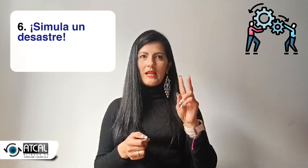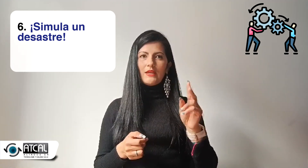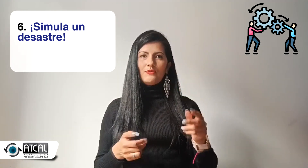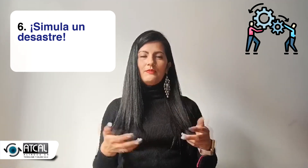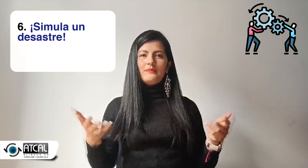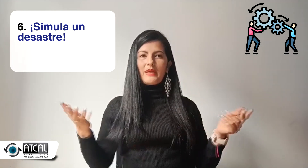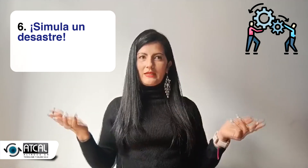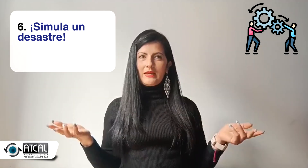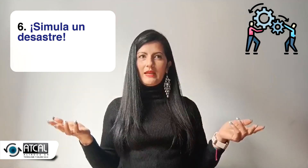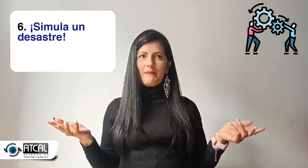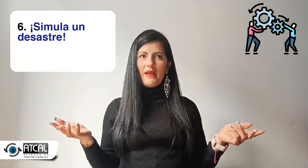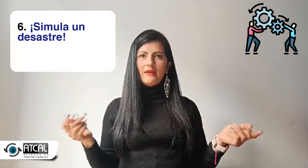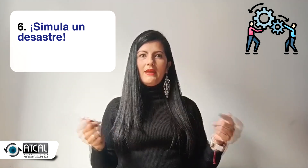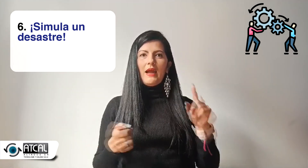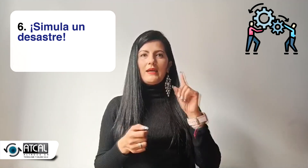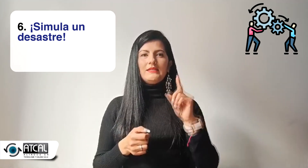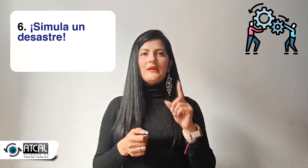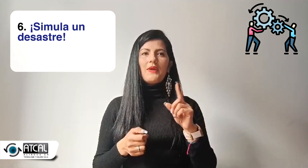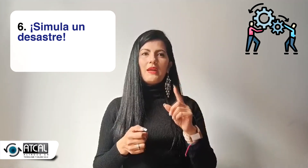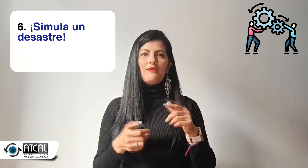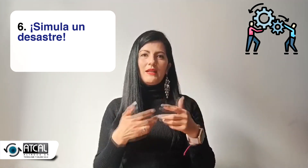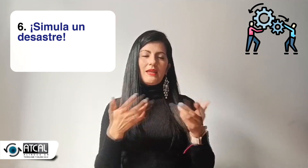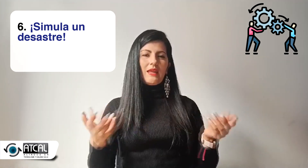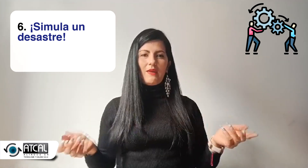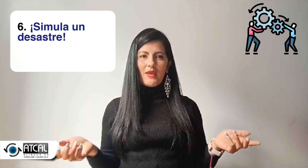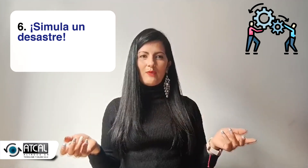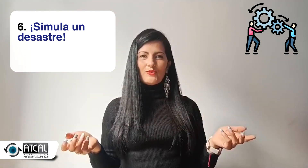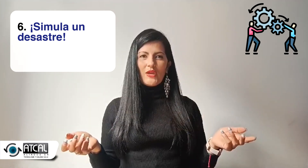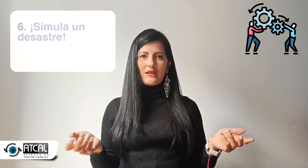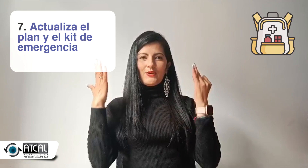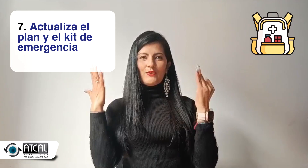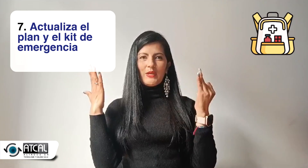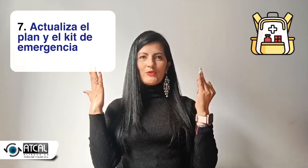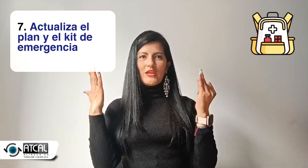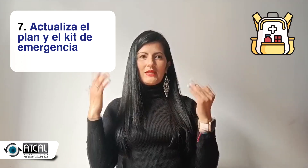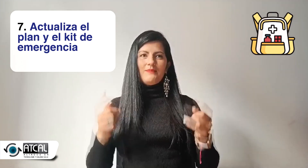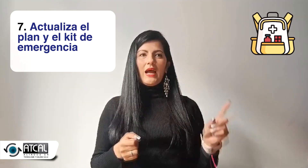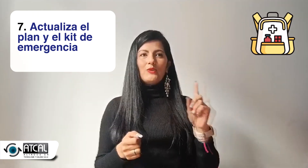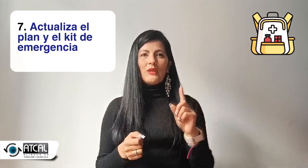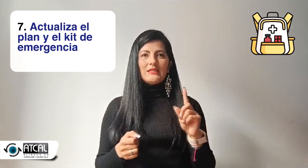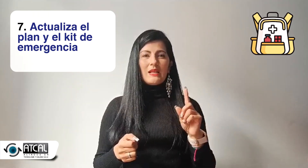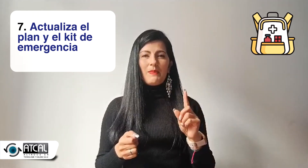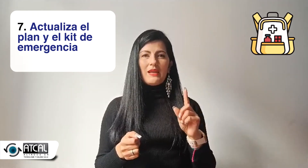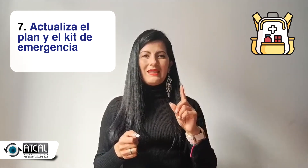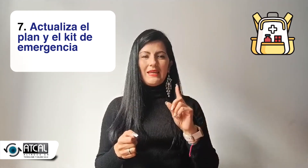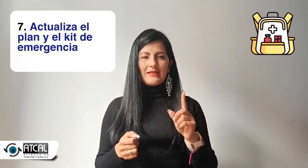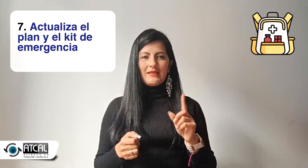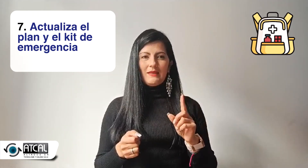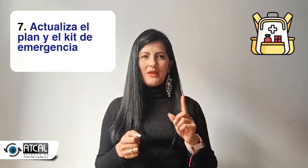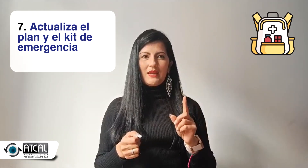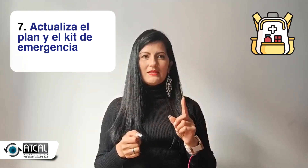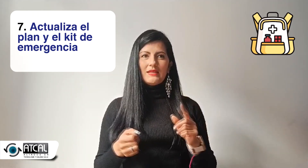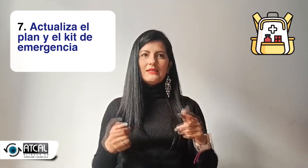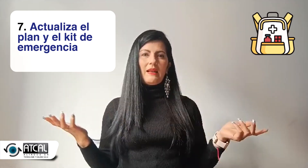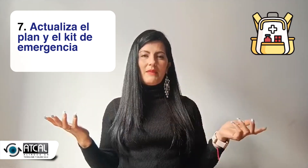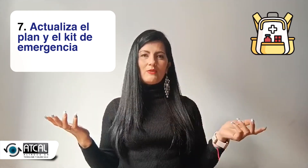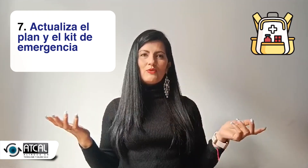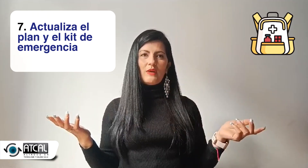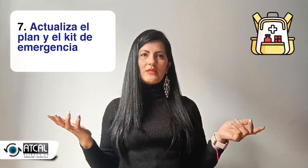año. Practiquen el plan, así sabrán qué falta y qué deben ajustar. Número 7. Actualiza el plan y el kit de emergencias al menos una vez al